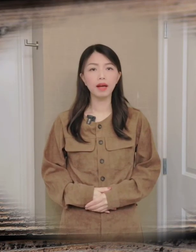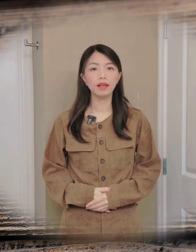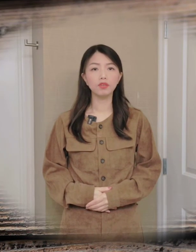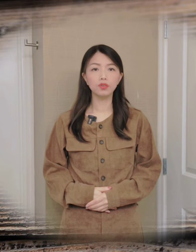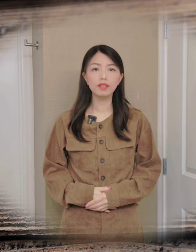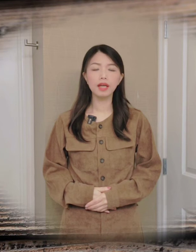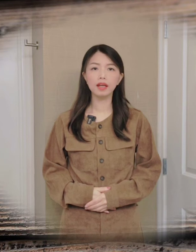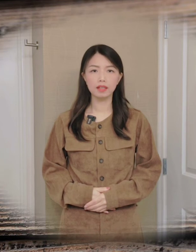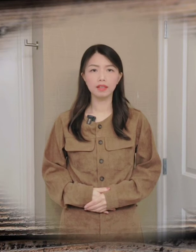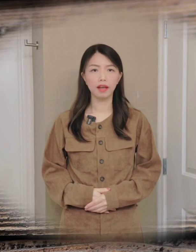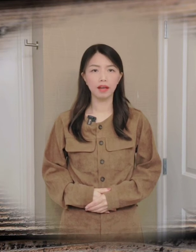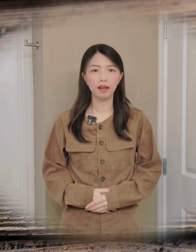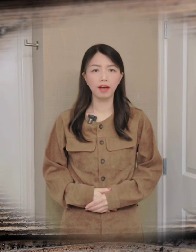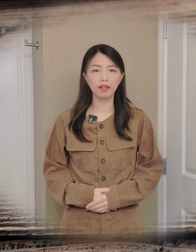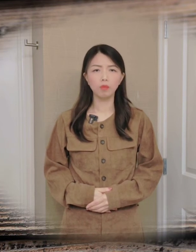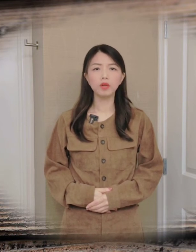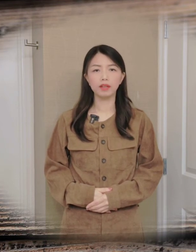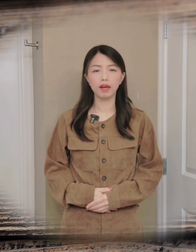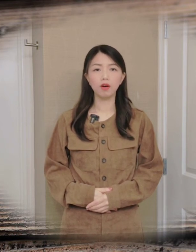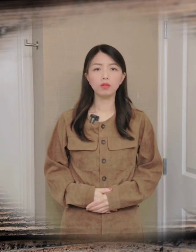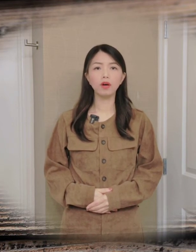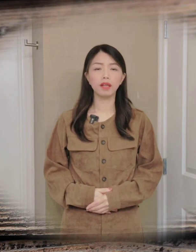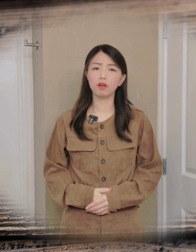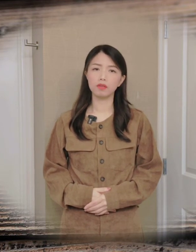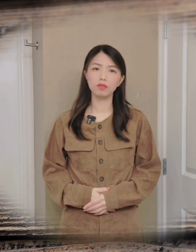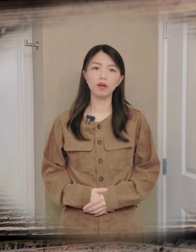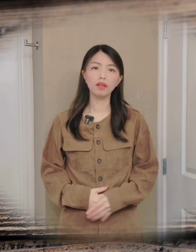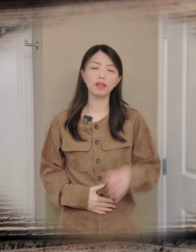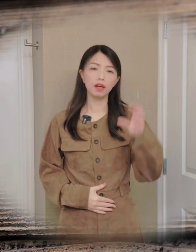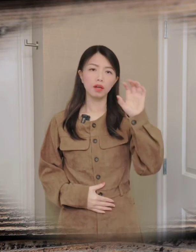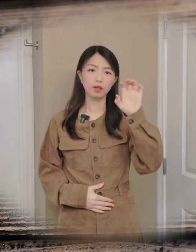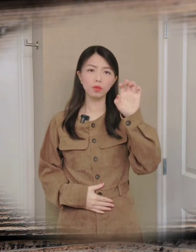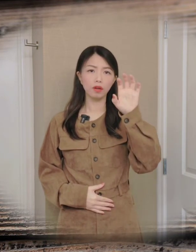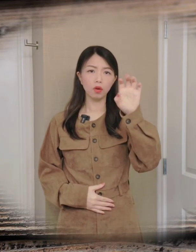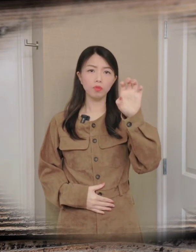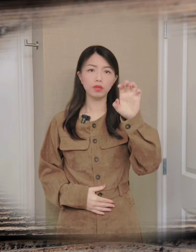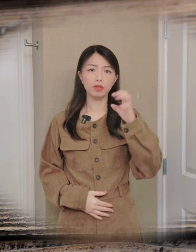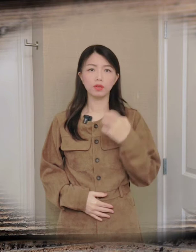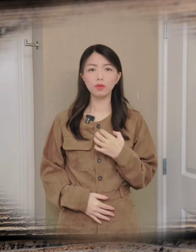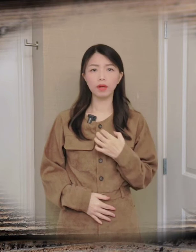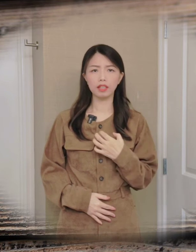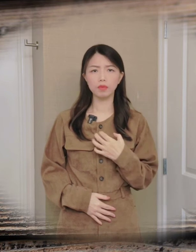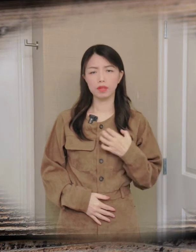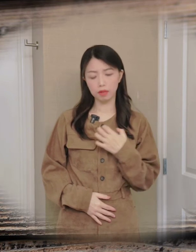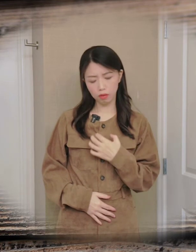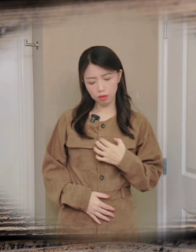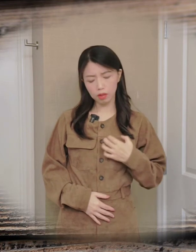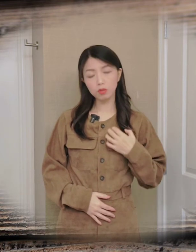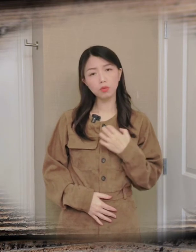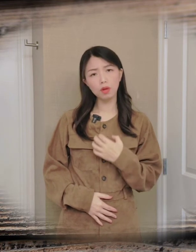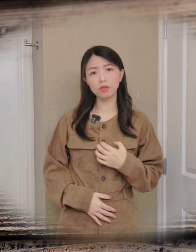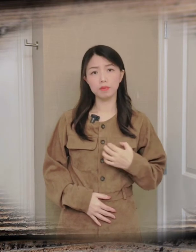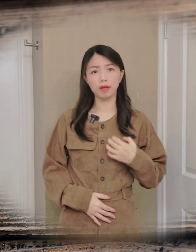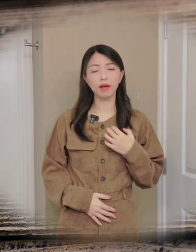염려하지 말라. 내 주는 살아계신다. 염려하다, 걱정하다 이런 뜻의 수어는 손을 이렇게 오므려 주시고 가슴 위치에서